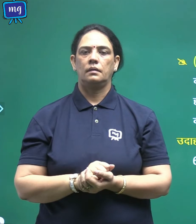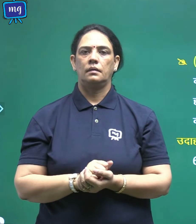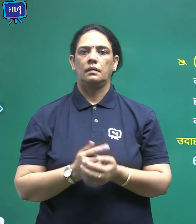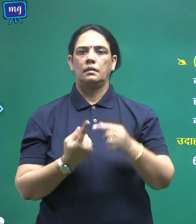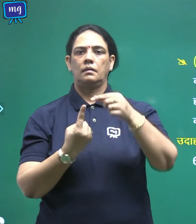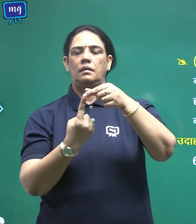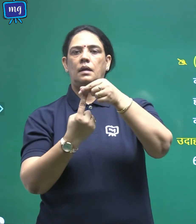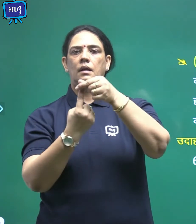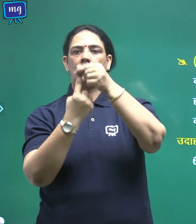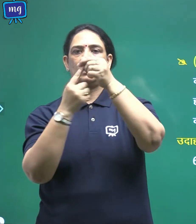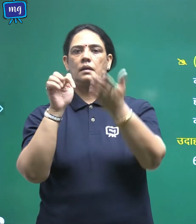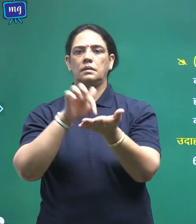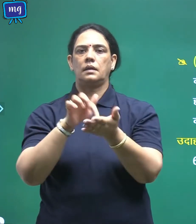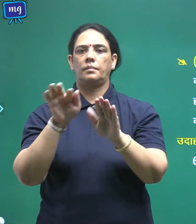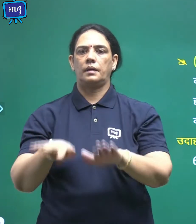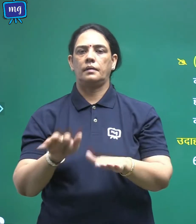इकाई के स्थान पर